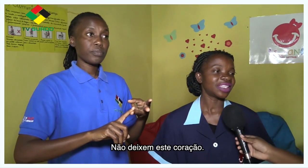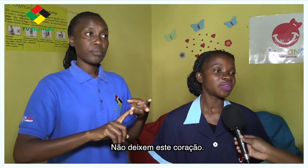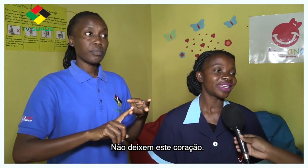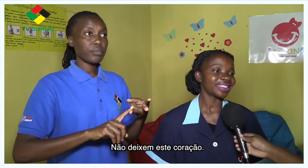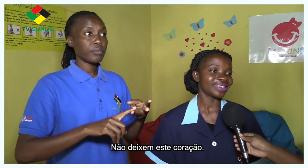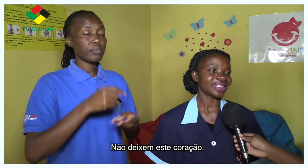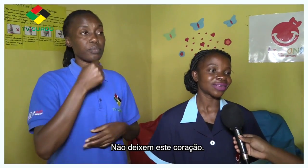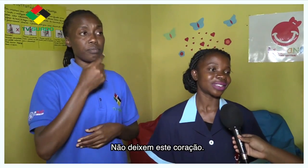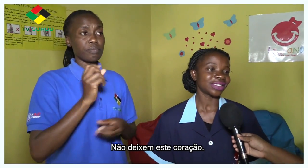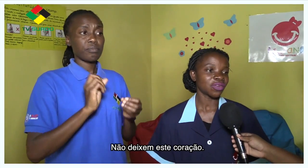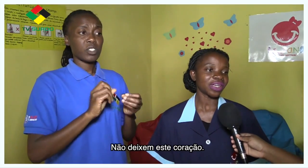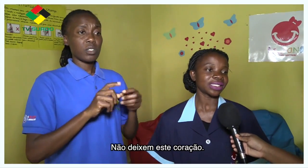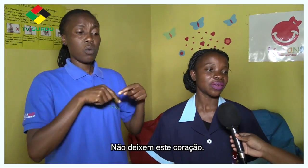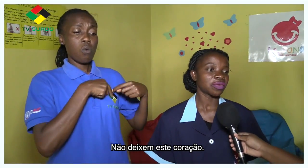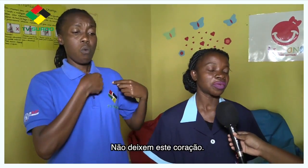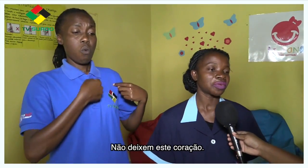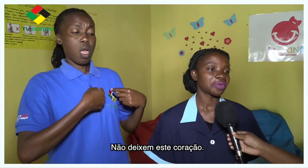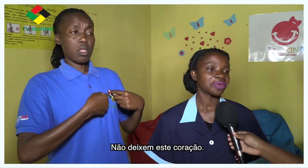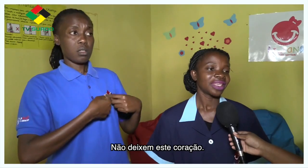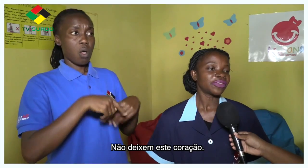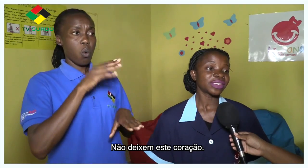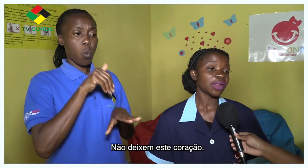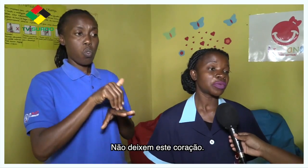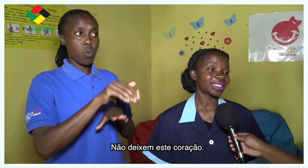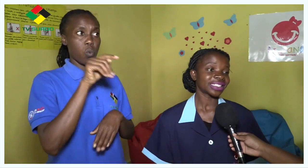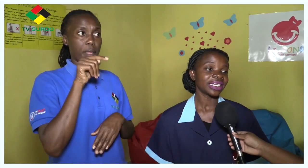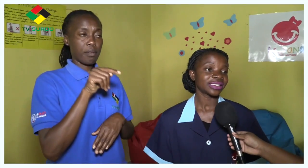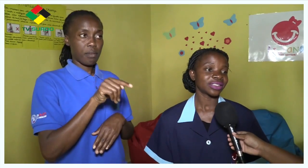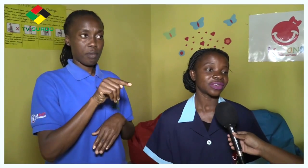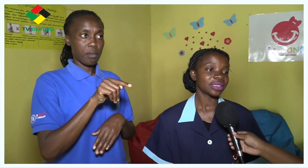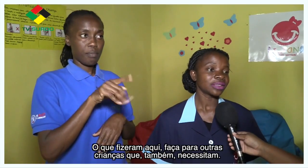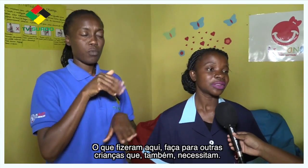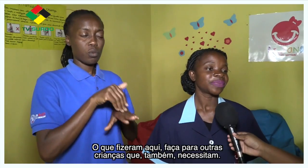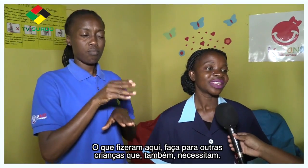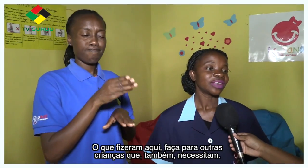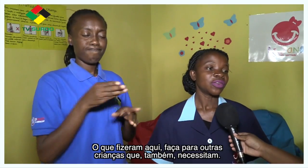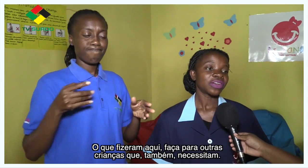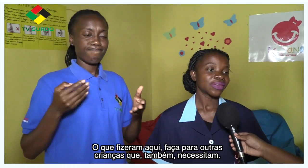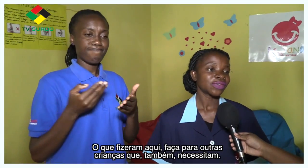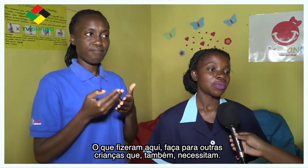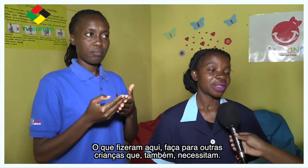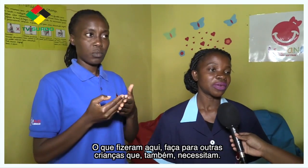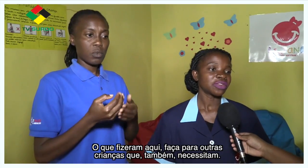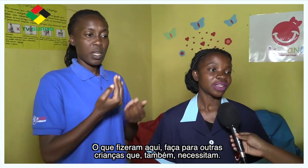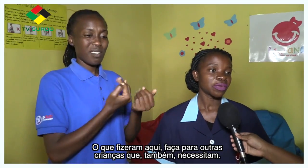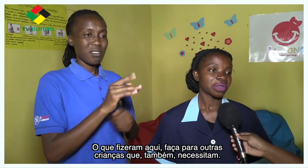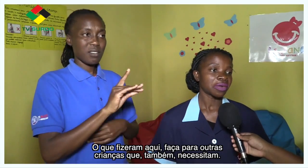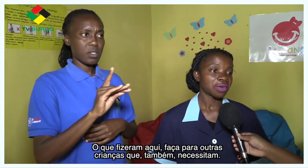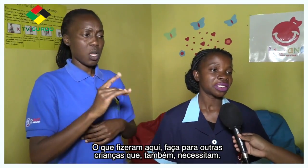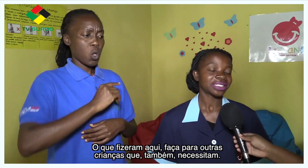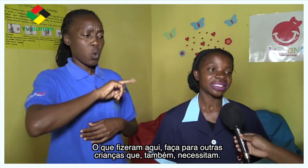Não deixem esse coração, façam o que fizeram por essas crianças deficientes. Não façam só para nós,